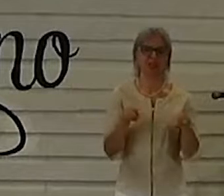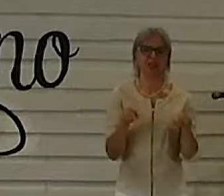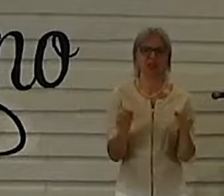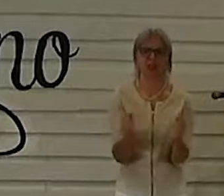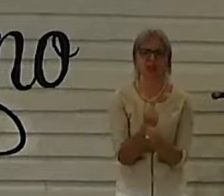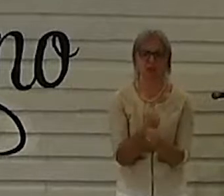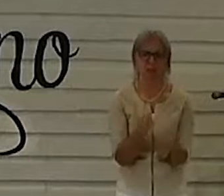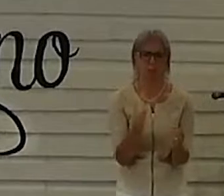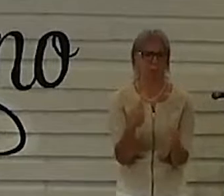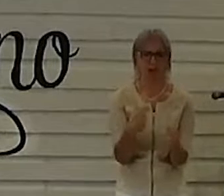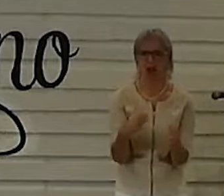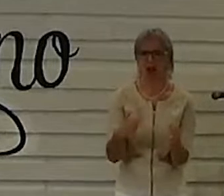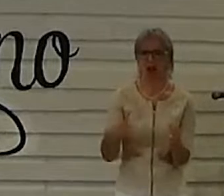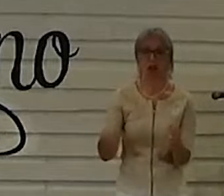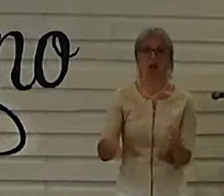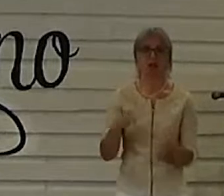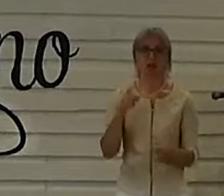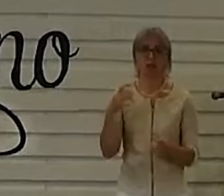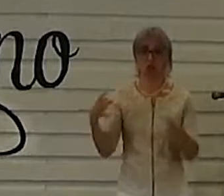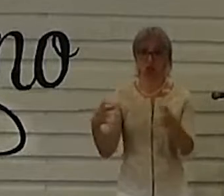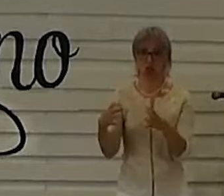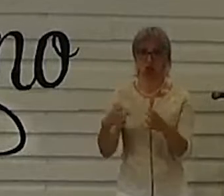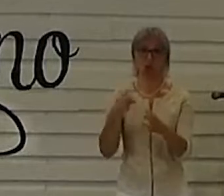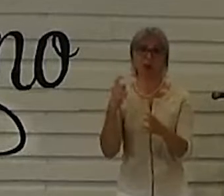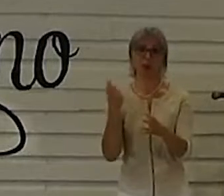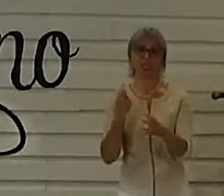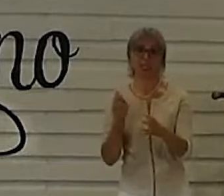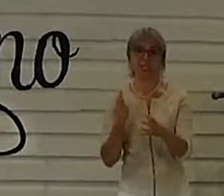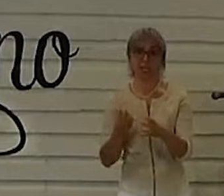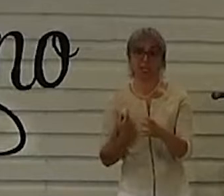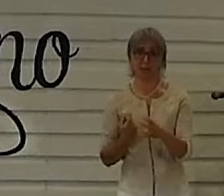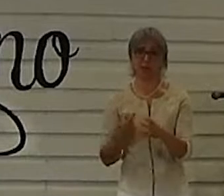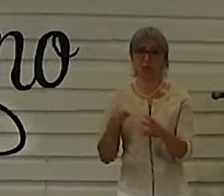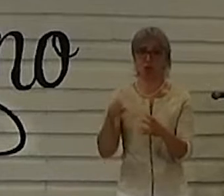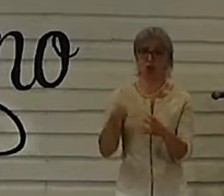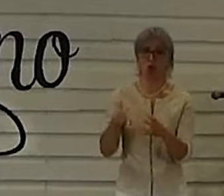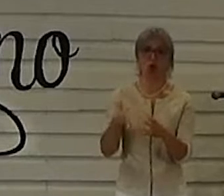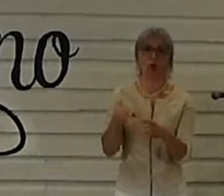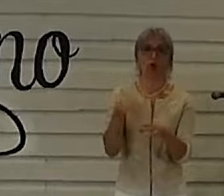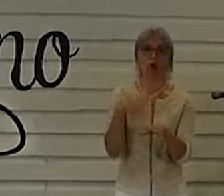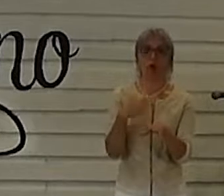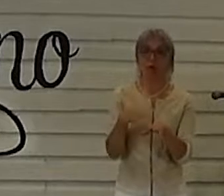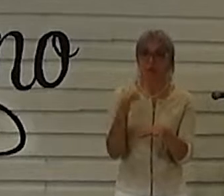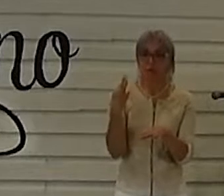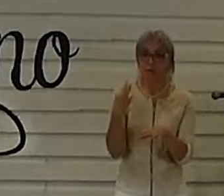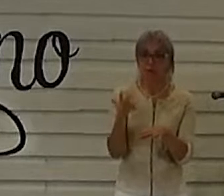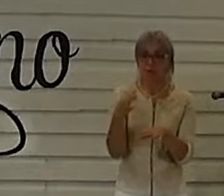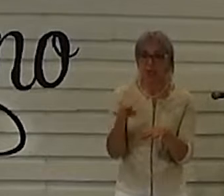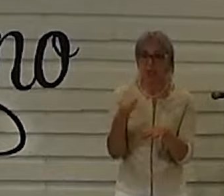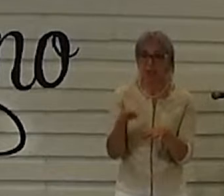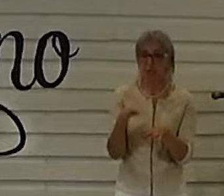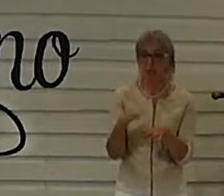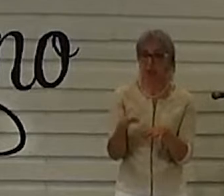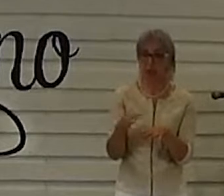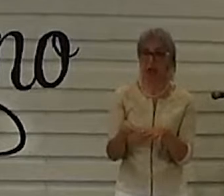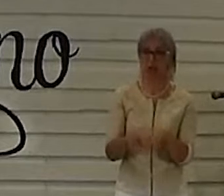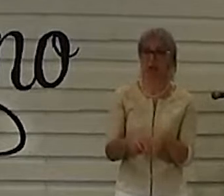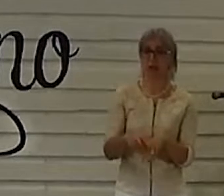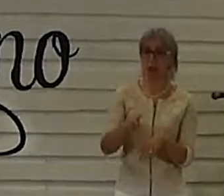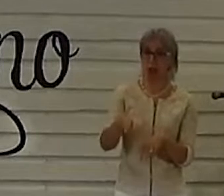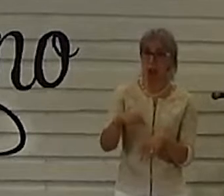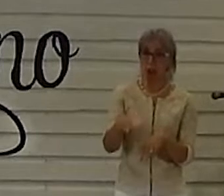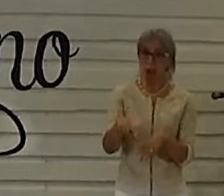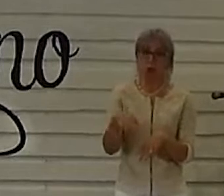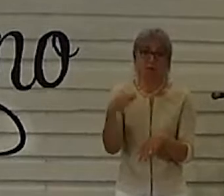differentemente. Gli scribi erano una classe di uomini esperti in tutto ciò che riguardava la trasmissione dei testi e della